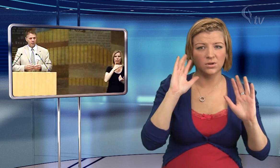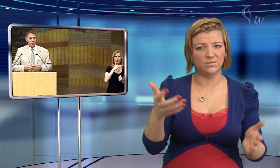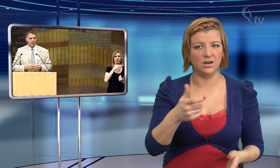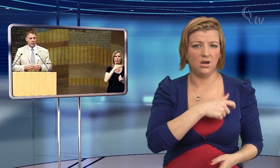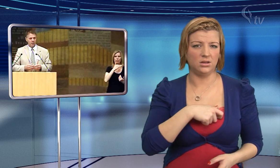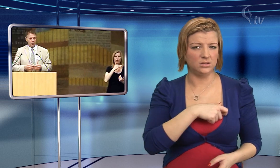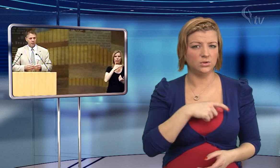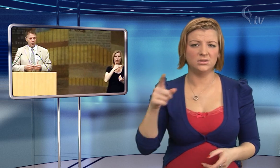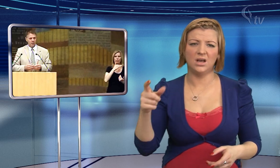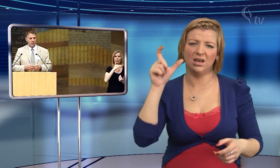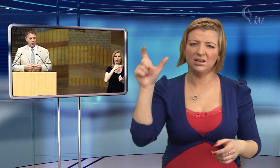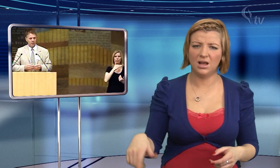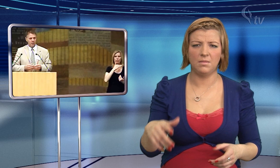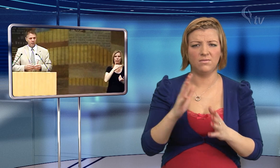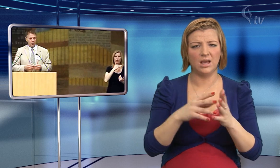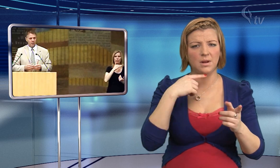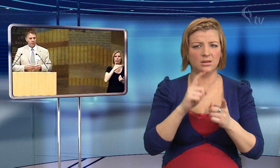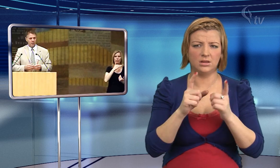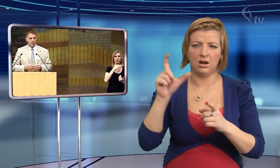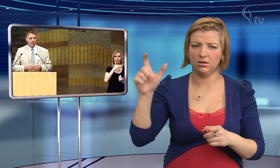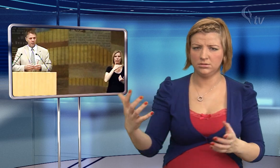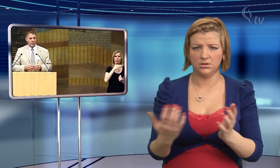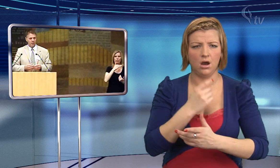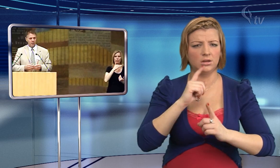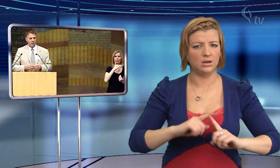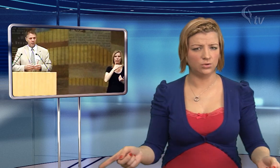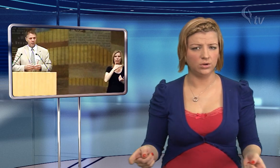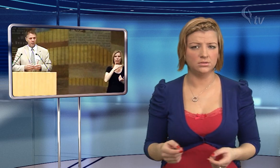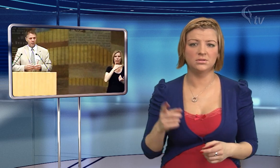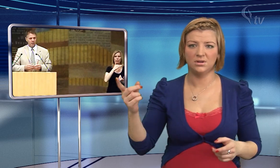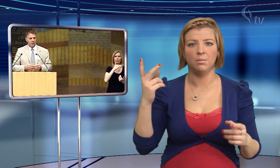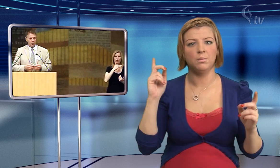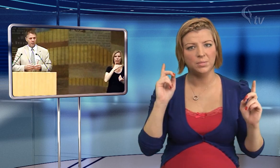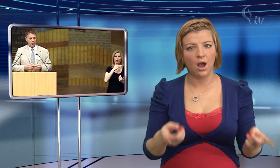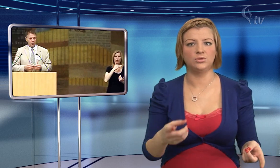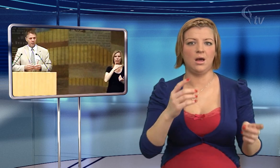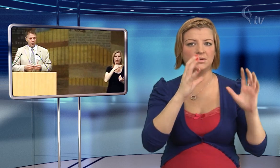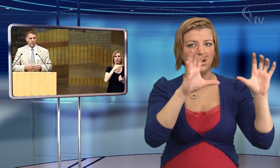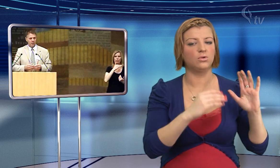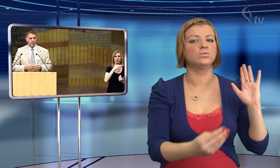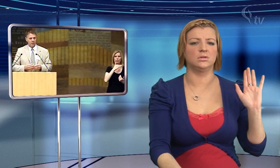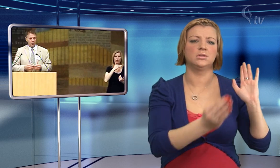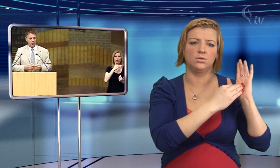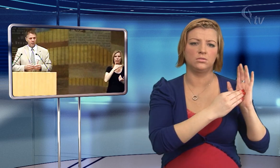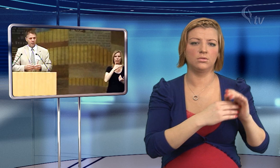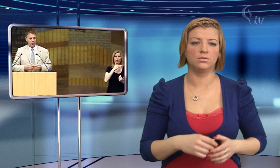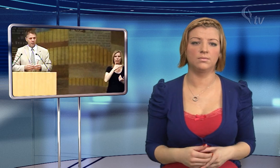keegi viipekeeletõlgina töötada ning see peaks olema ka seadustega reguleeritud. Kui viipekeeletõlgil ei